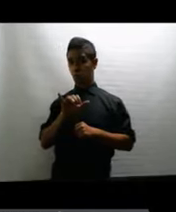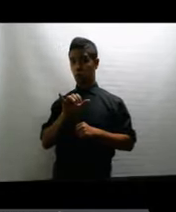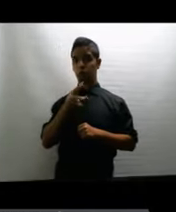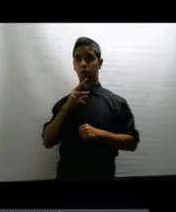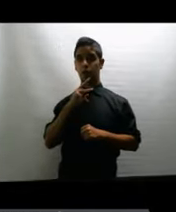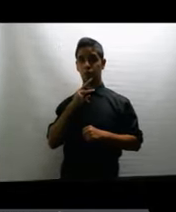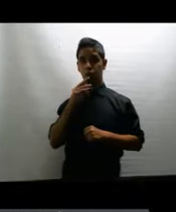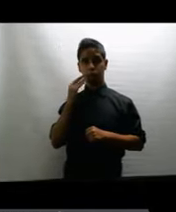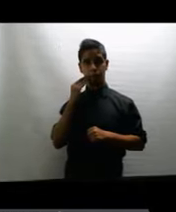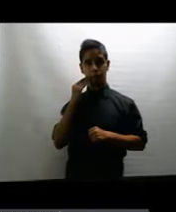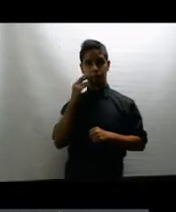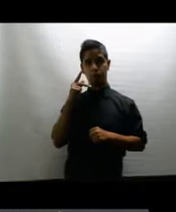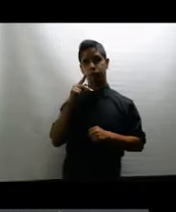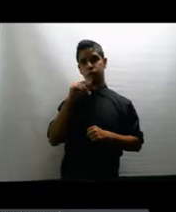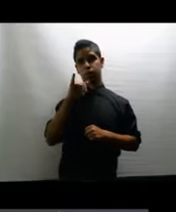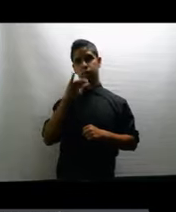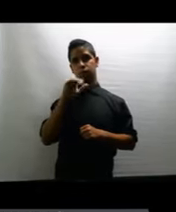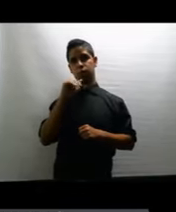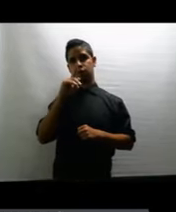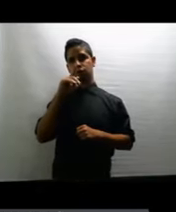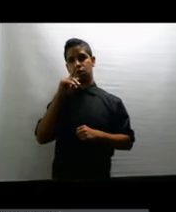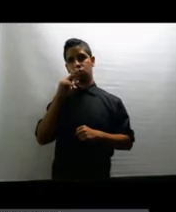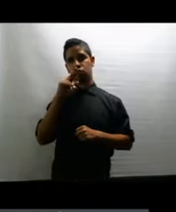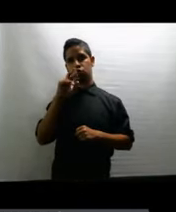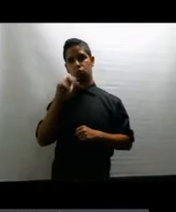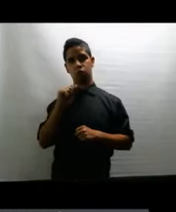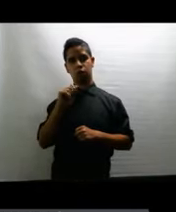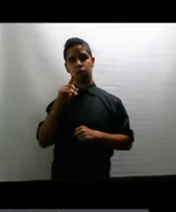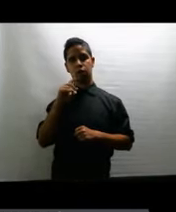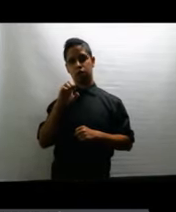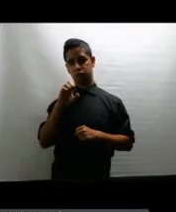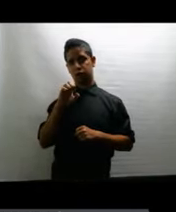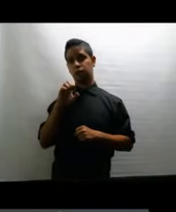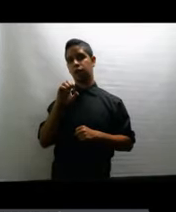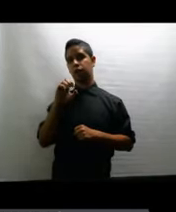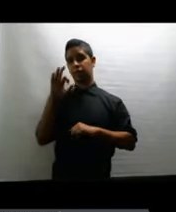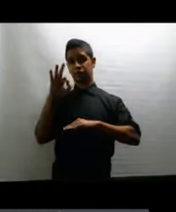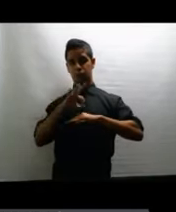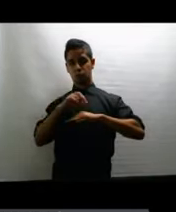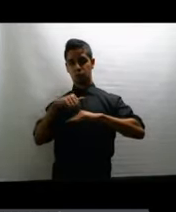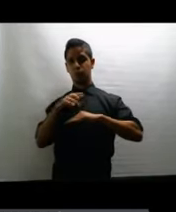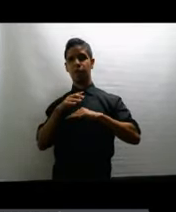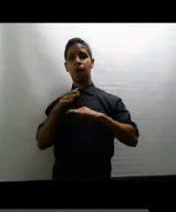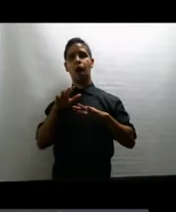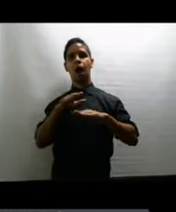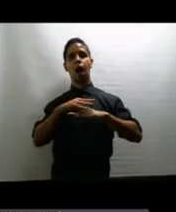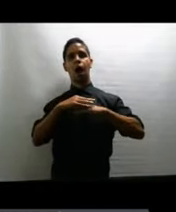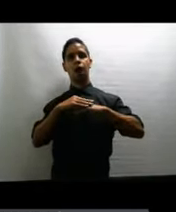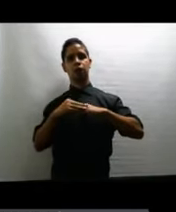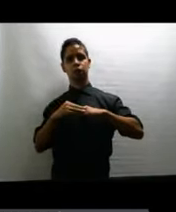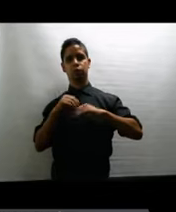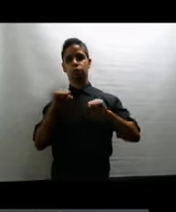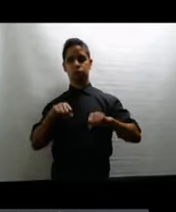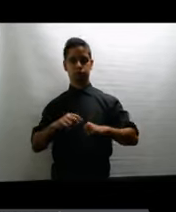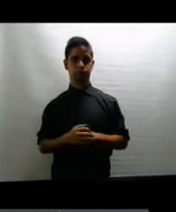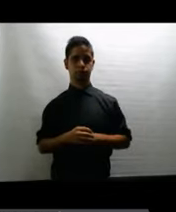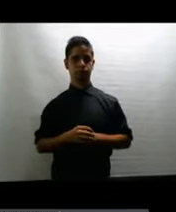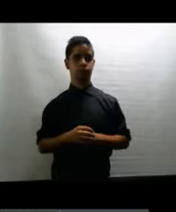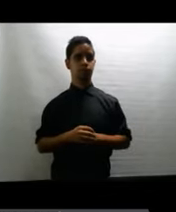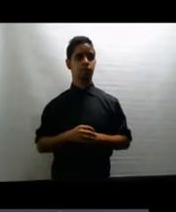las picaduras de insectos pueden proporcionar alivio. No dice que se alejan los mosquitos, pero por lo menos es para después